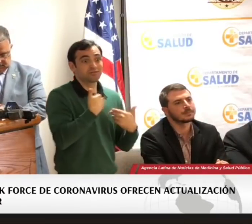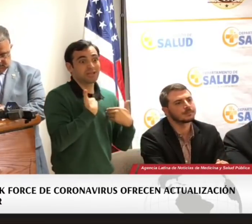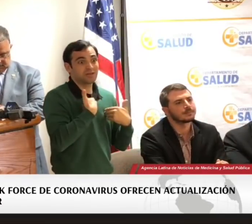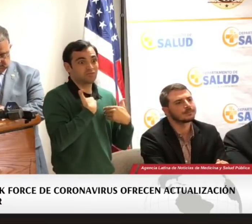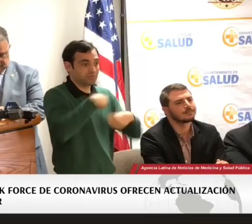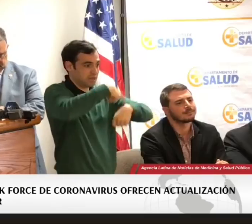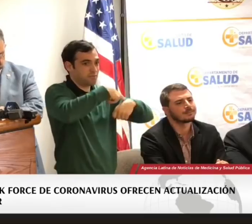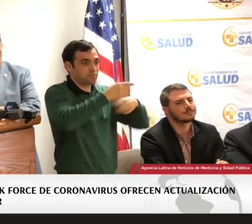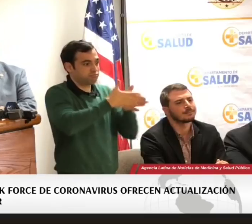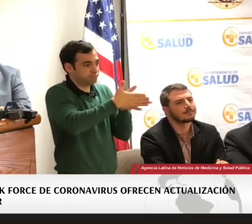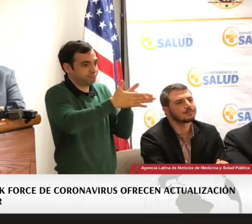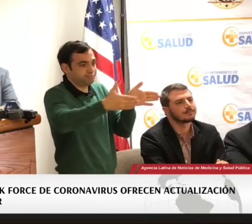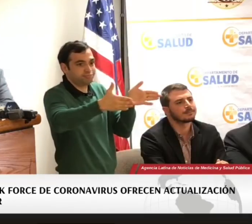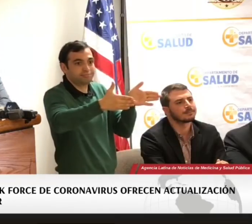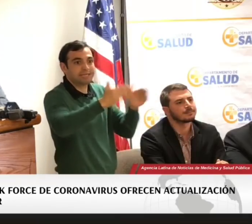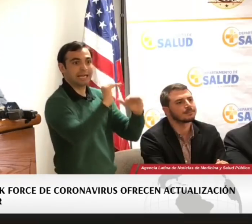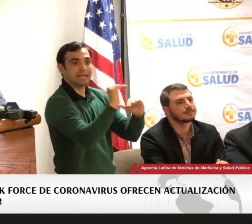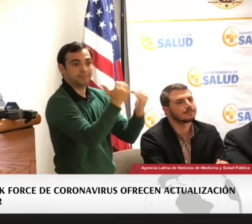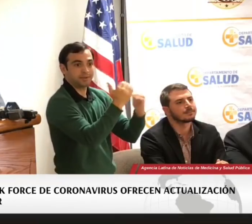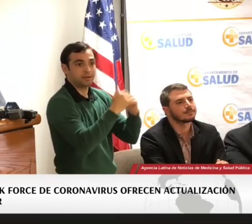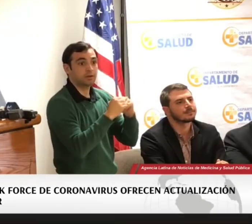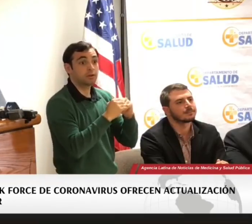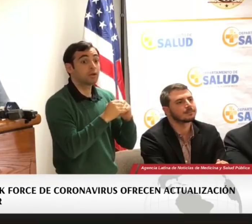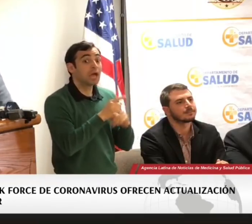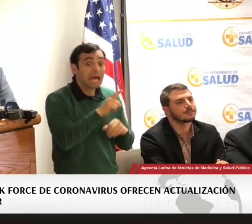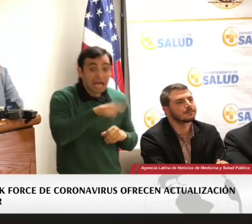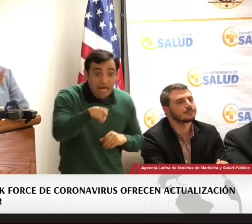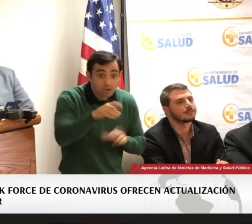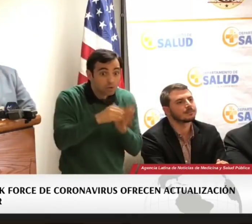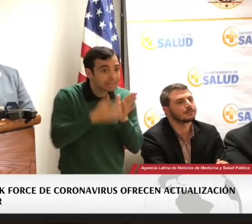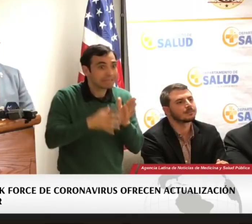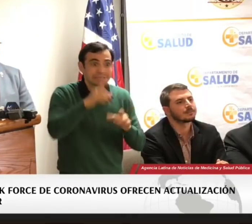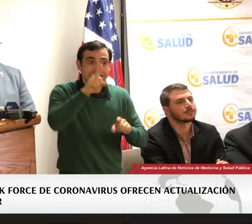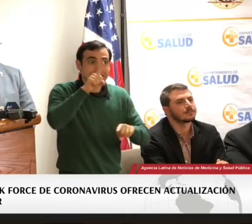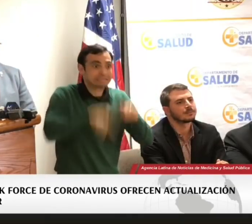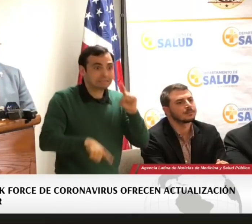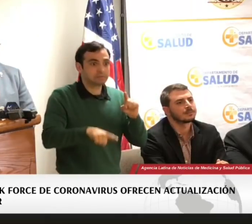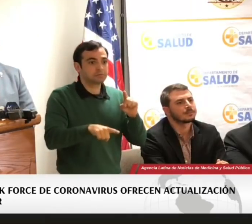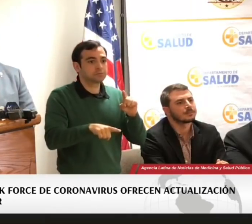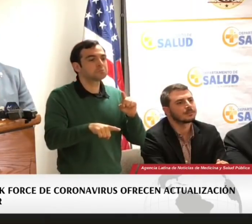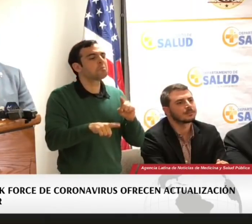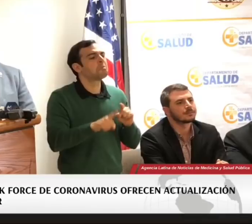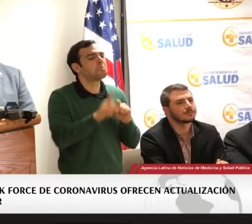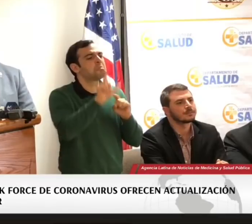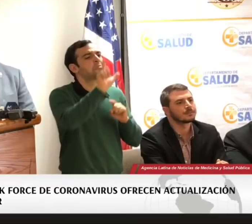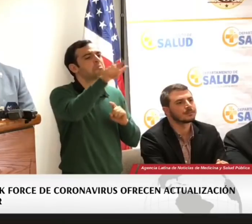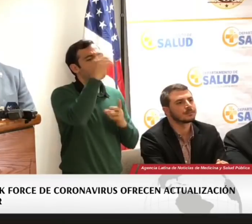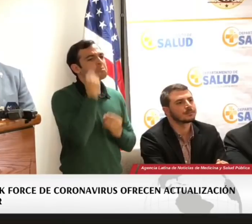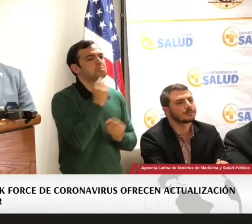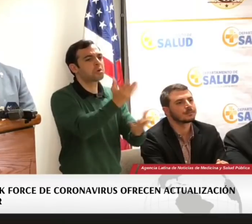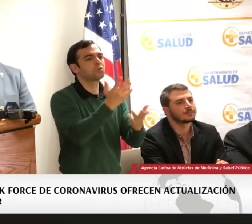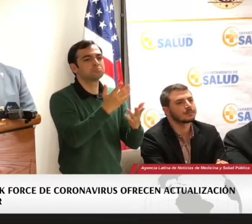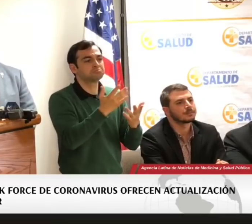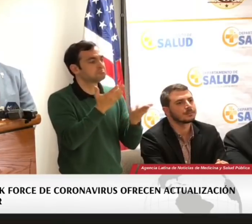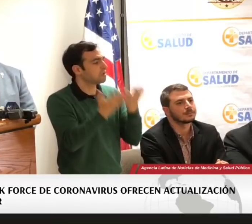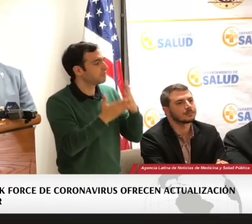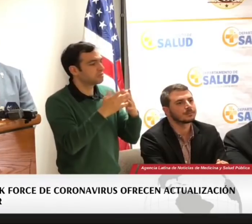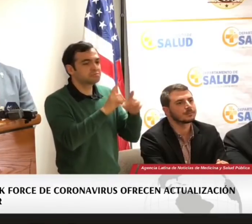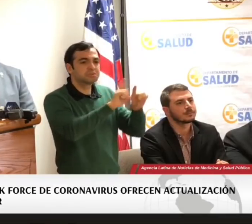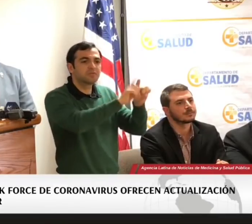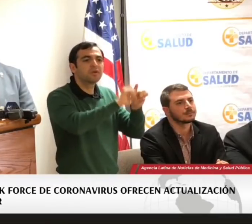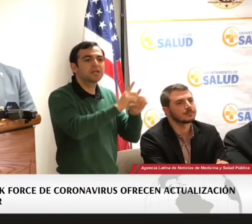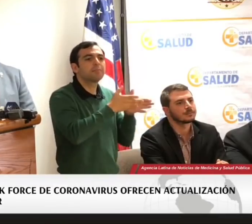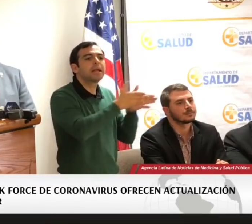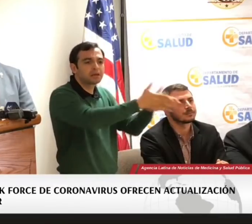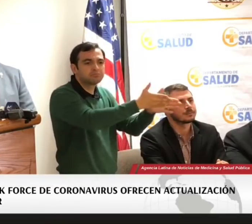Pero para beneficio de todos los estudiantes que no lo puedan hacer, se informará más adelante, ya sea entonces a través de otro medio para que se pueda registrar. Y